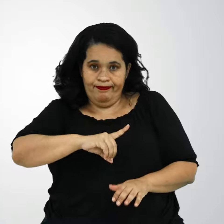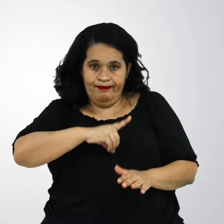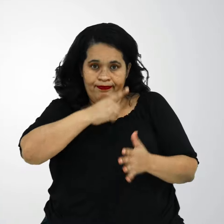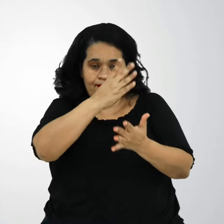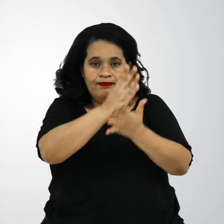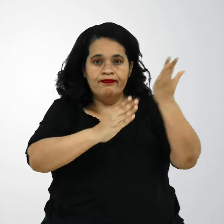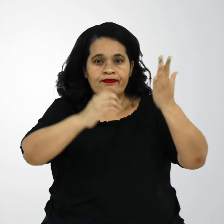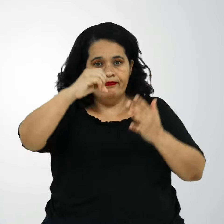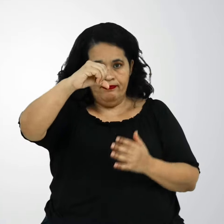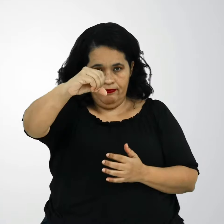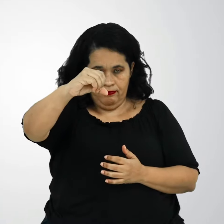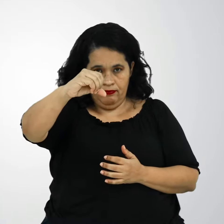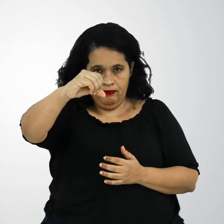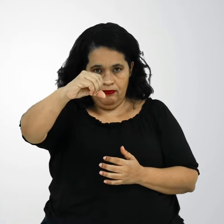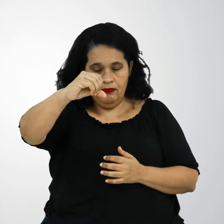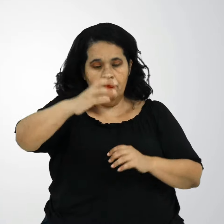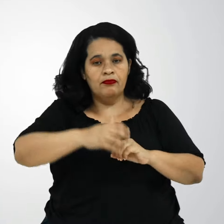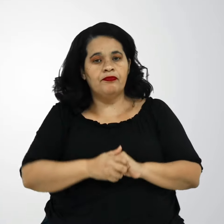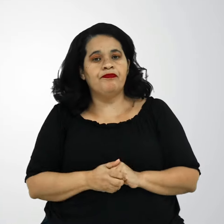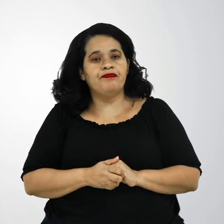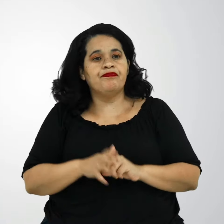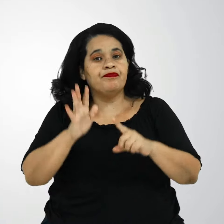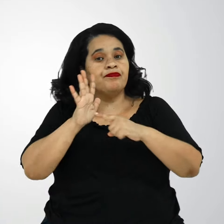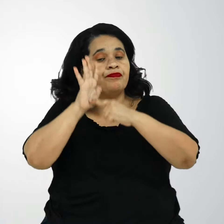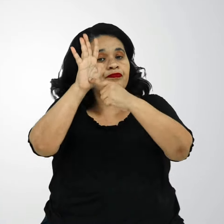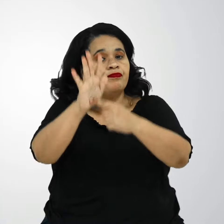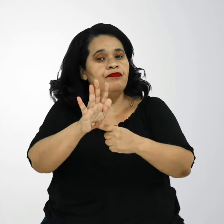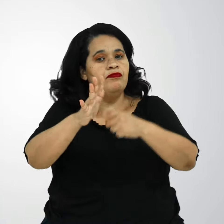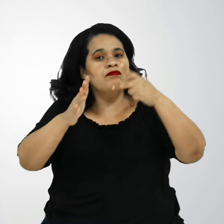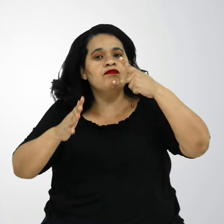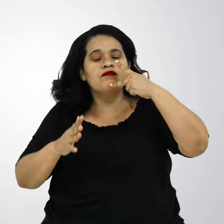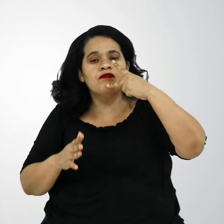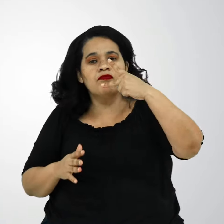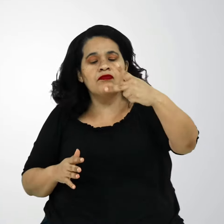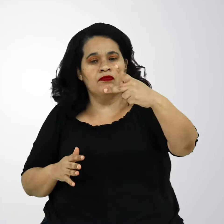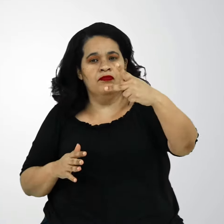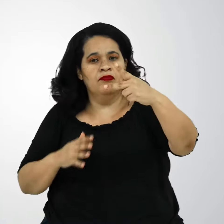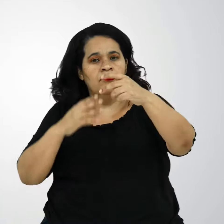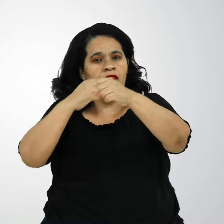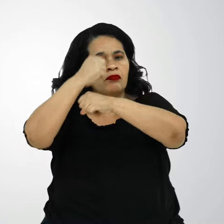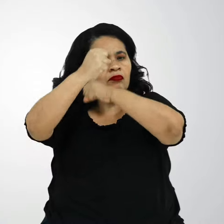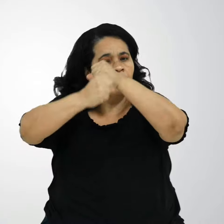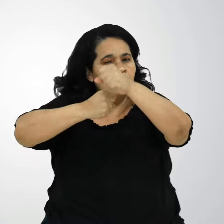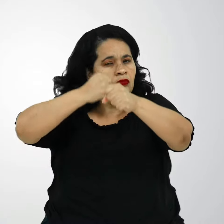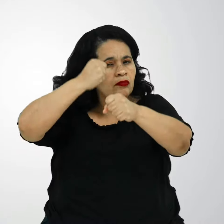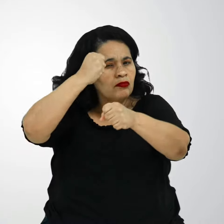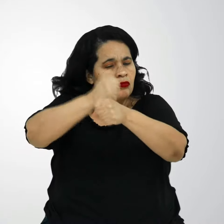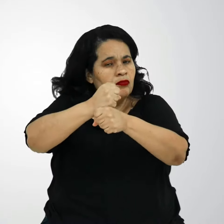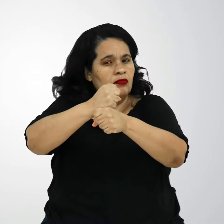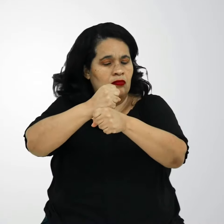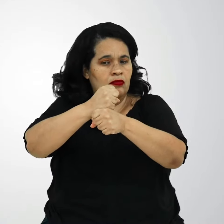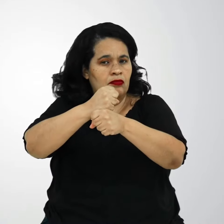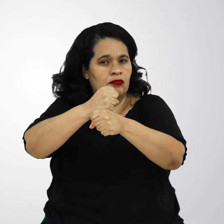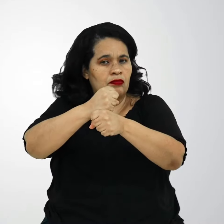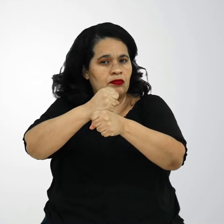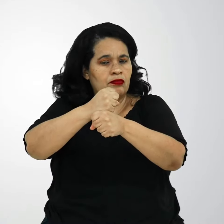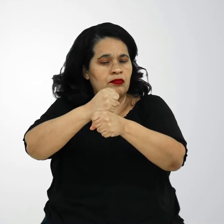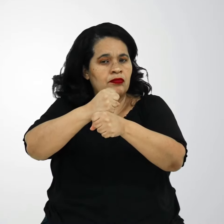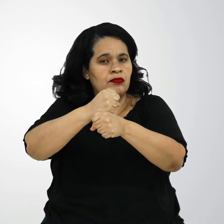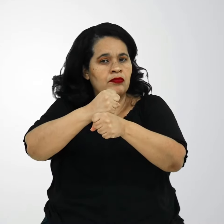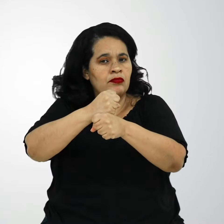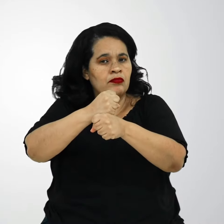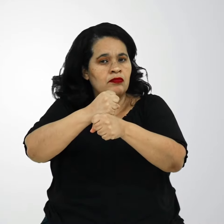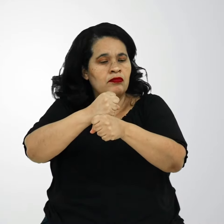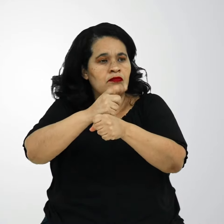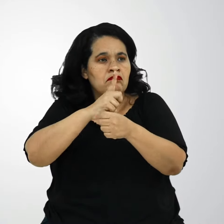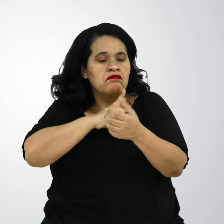9, é uma profecia que ela se cumpre em anos literais, né? Eles têm